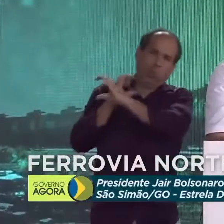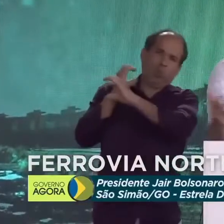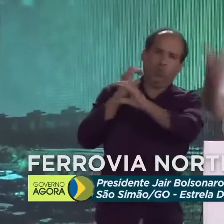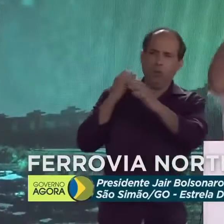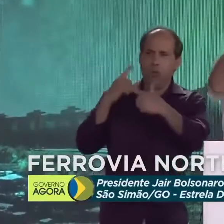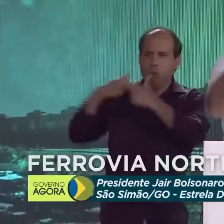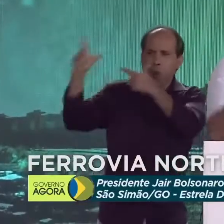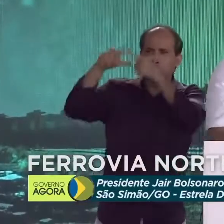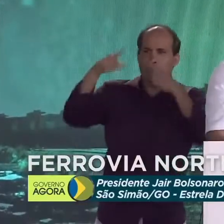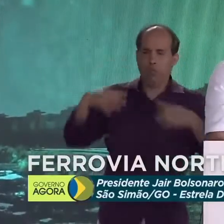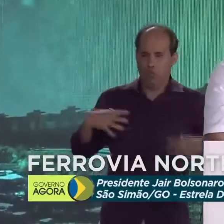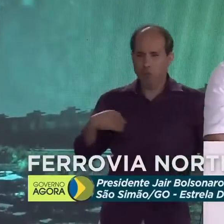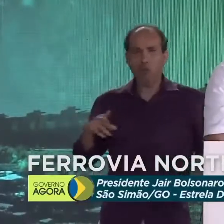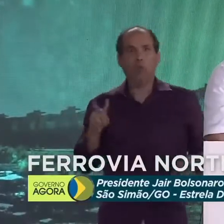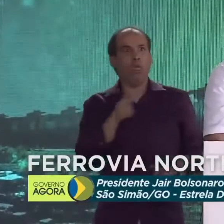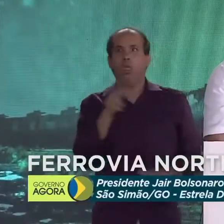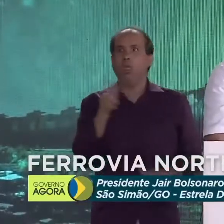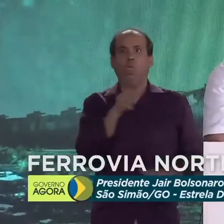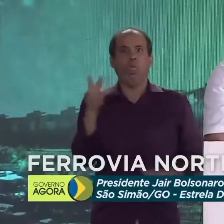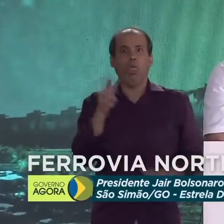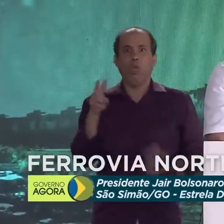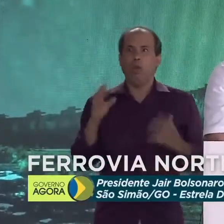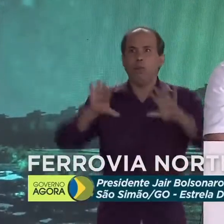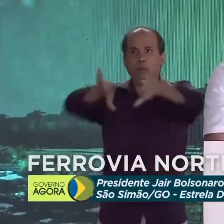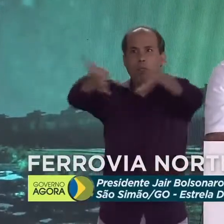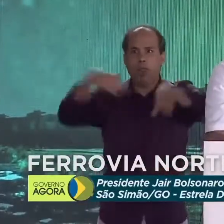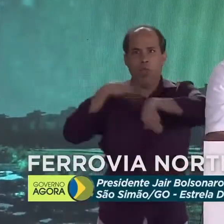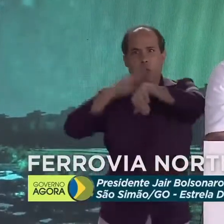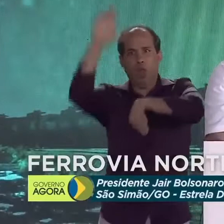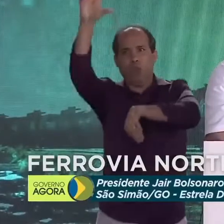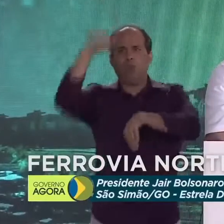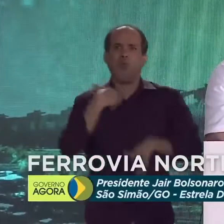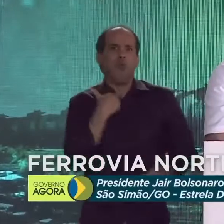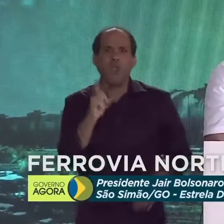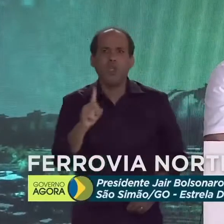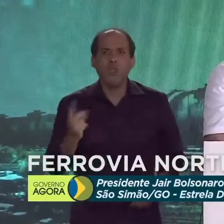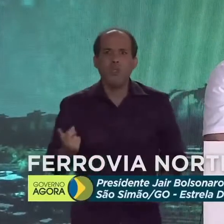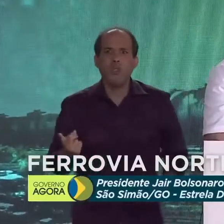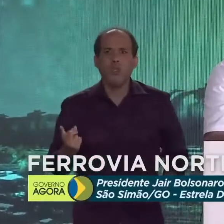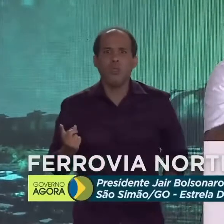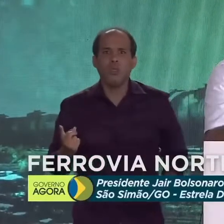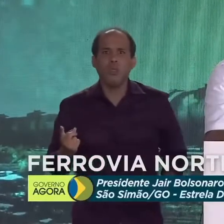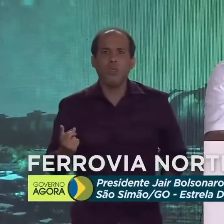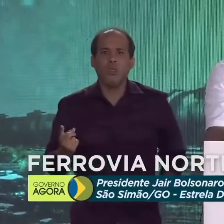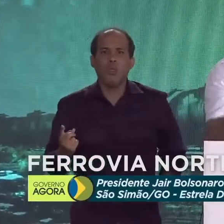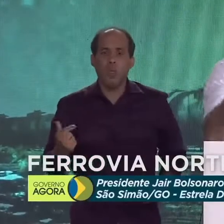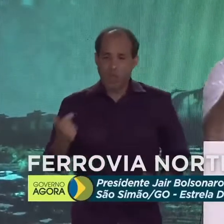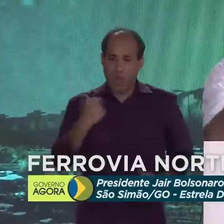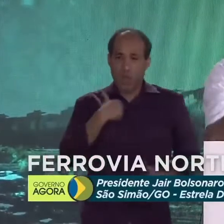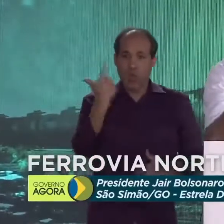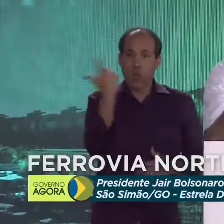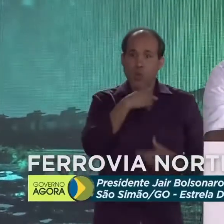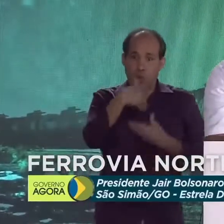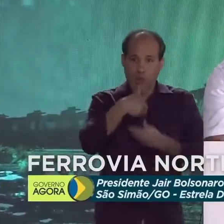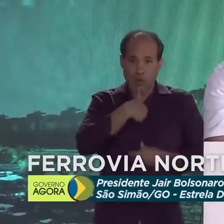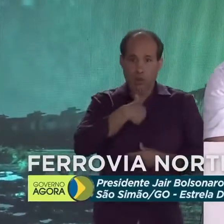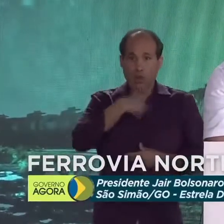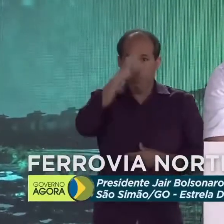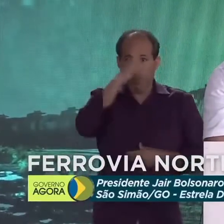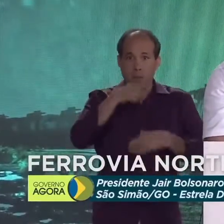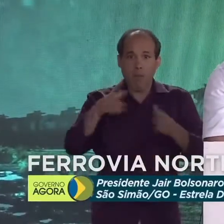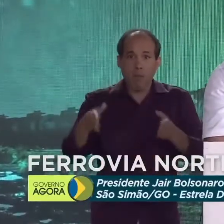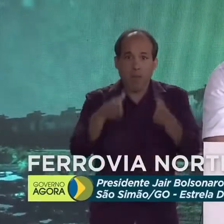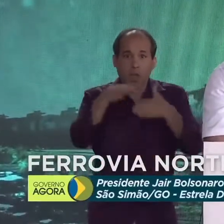cabeça, e o filho assume o destino daquele lá. Não pode ser assim. Eu fui eleito para comandar o Brasil.